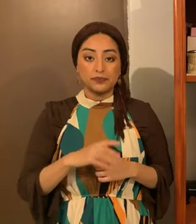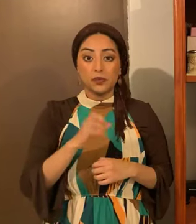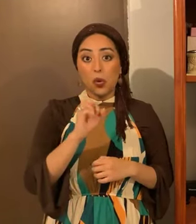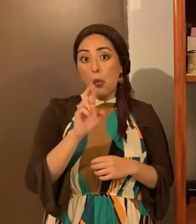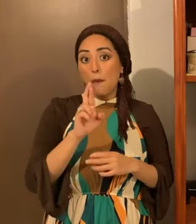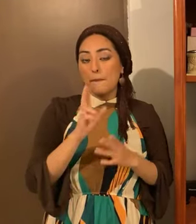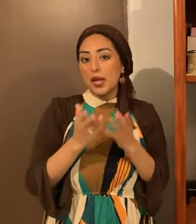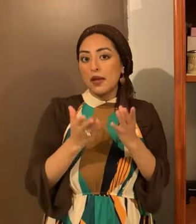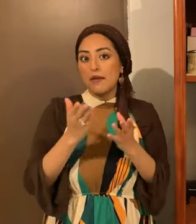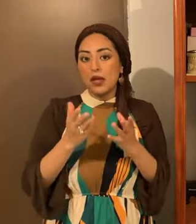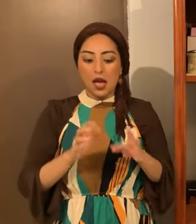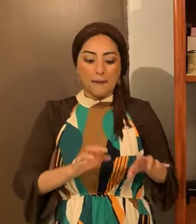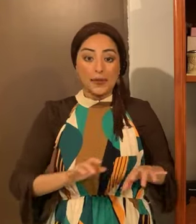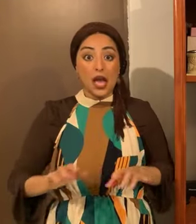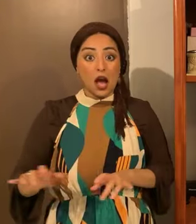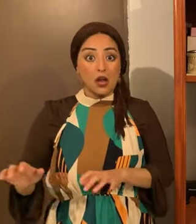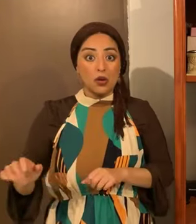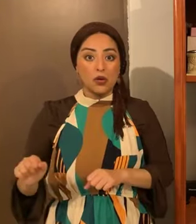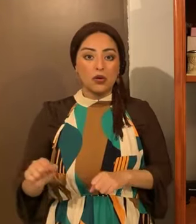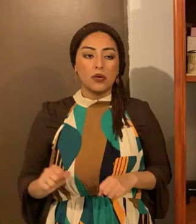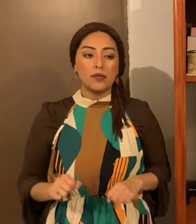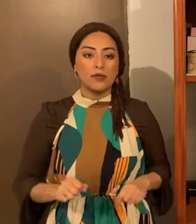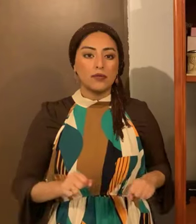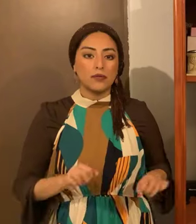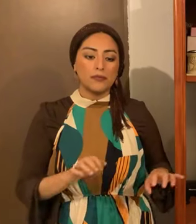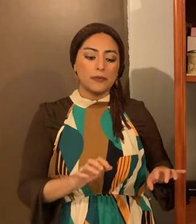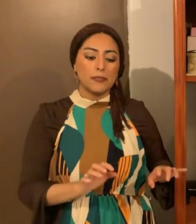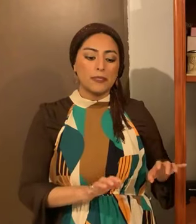O tal vez un piano.